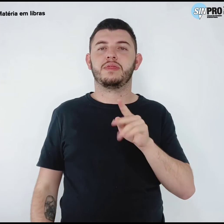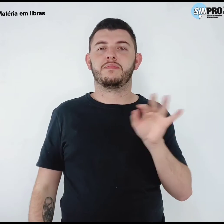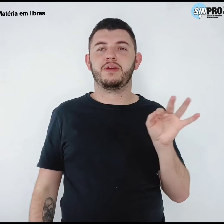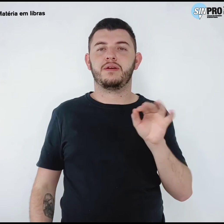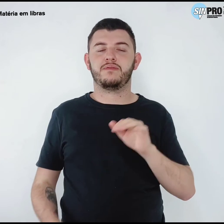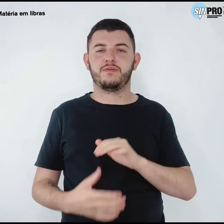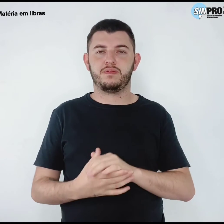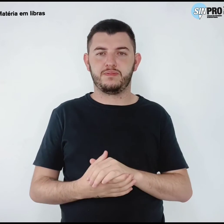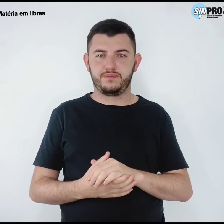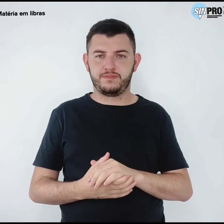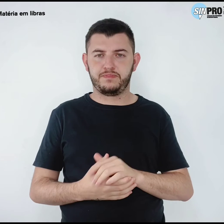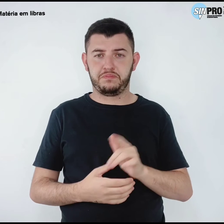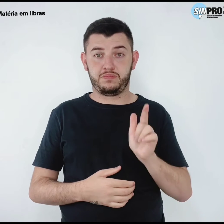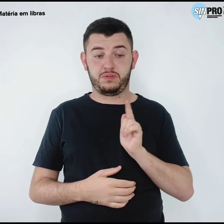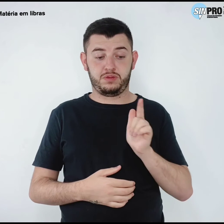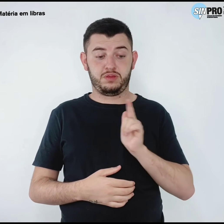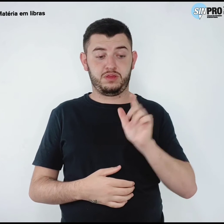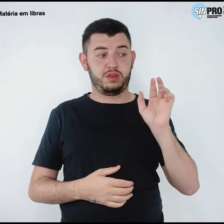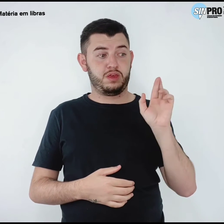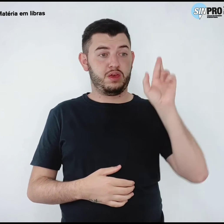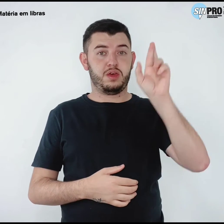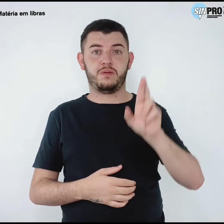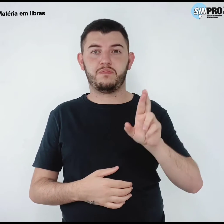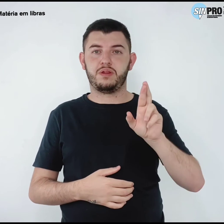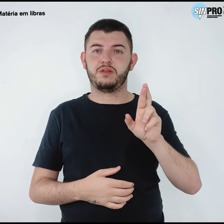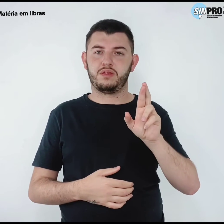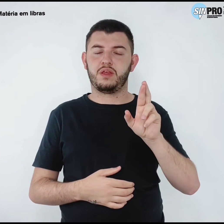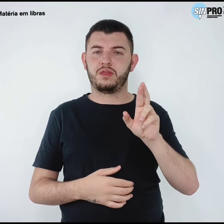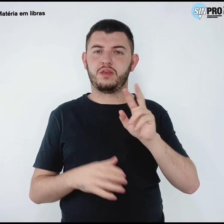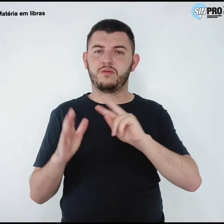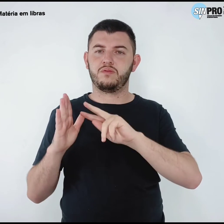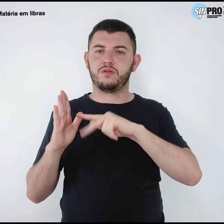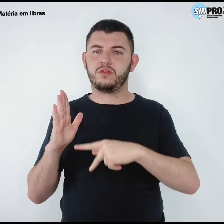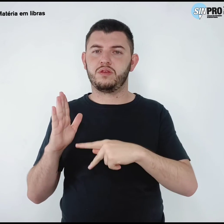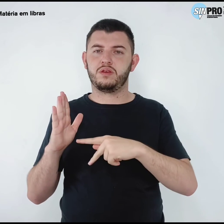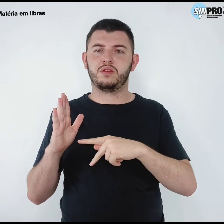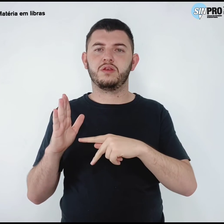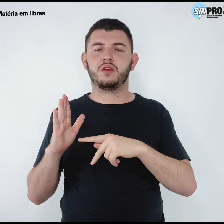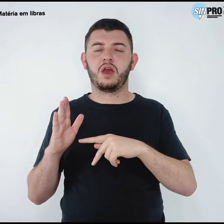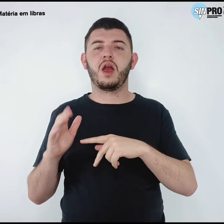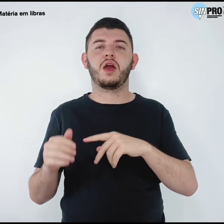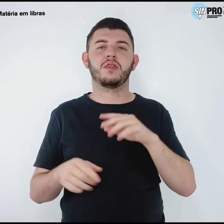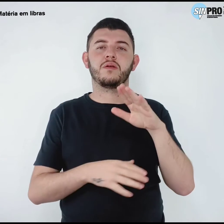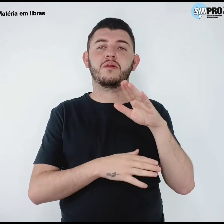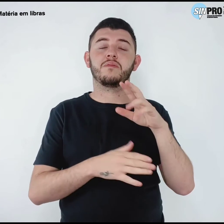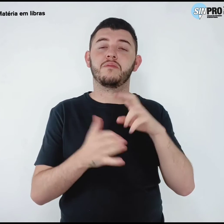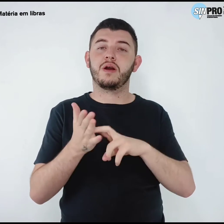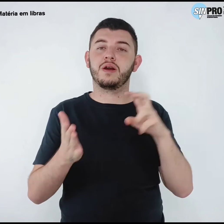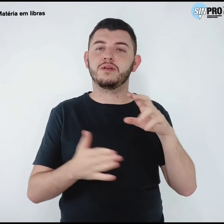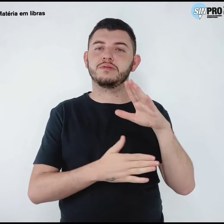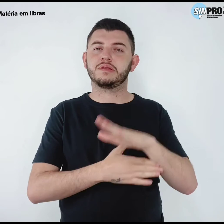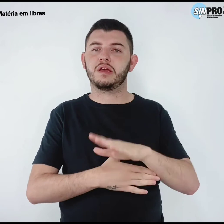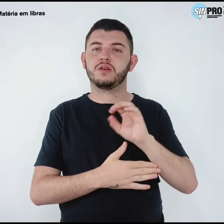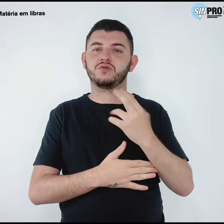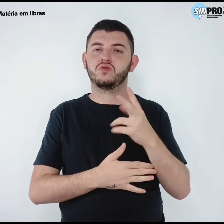CPF. Se houver representações sindicais por turno, o delegado